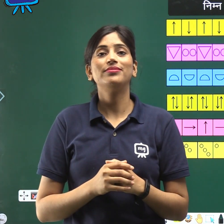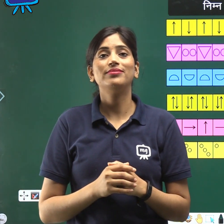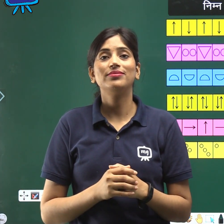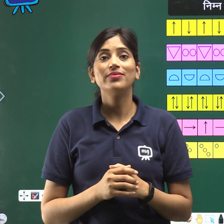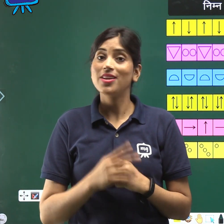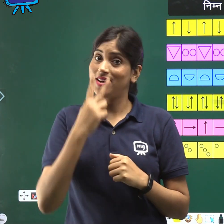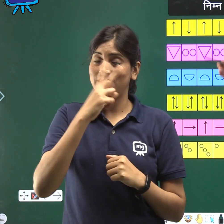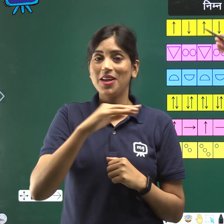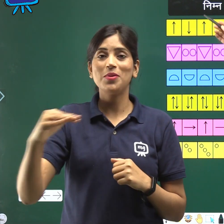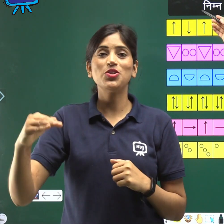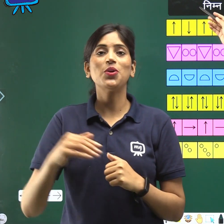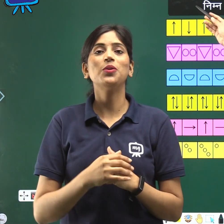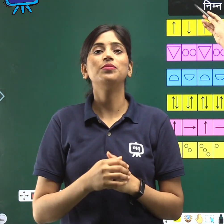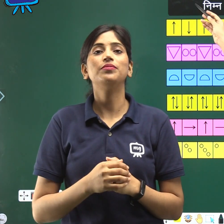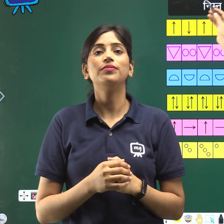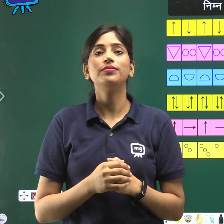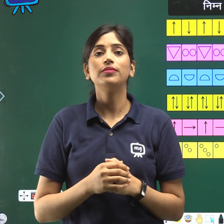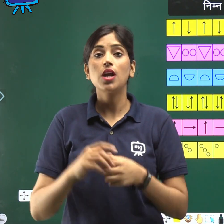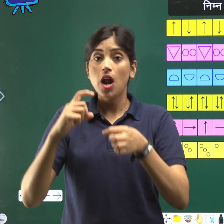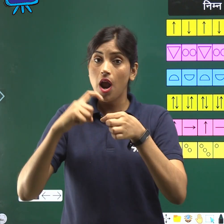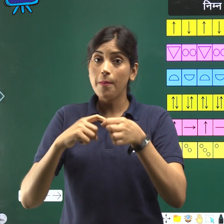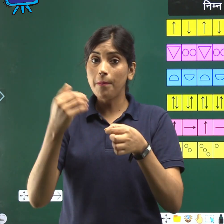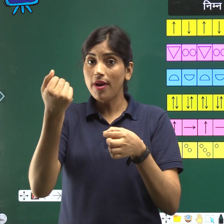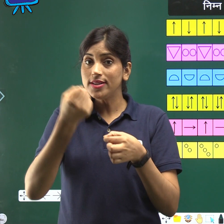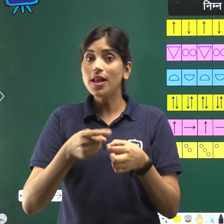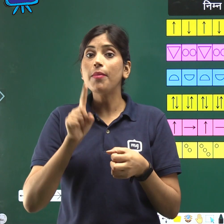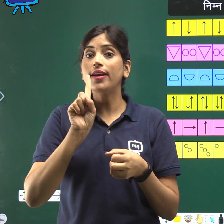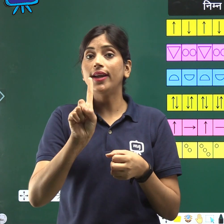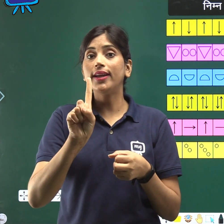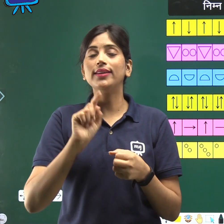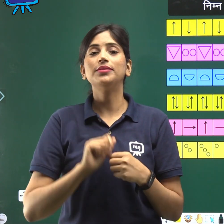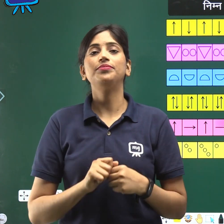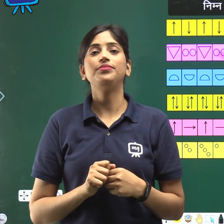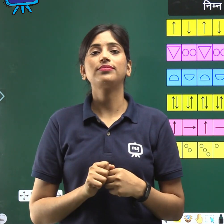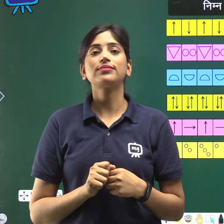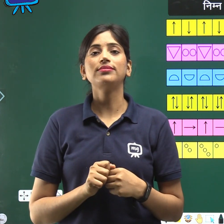ठीक है बच्चों। प्रश्न नंबर 1,